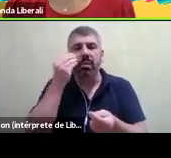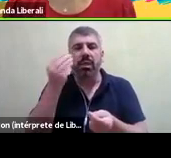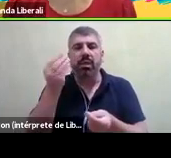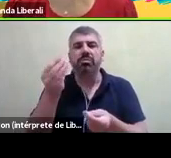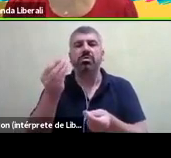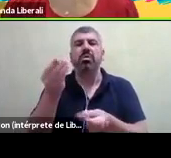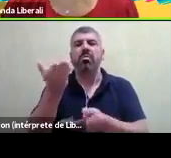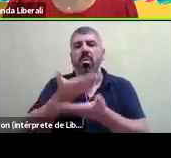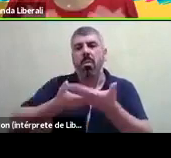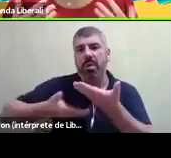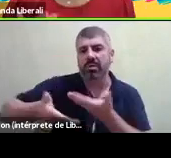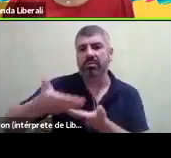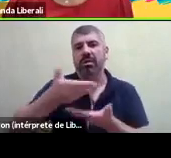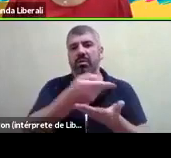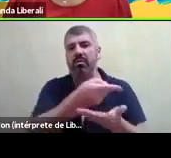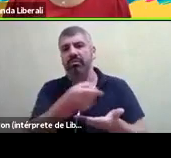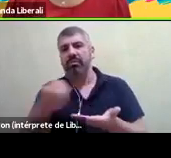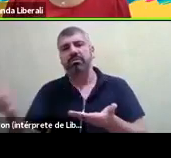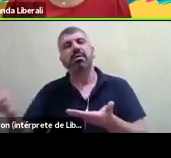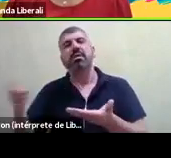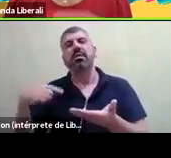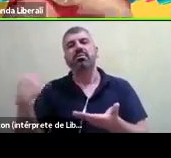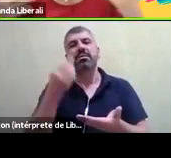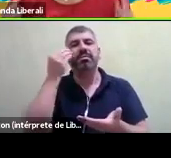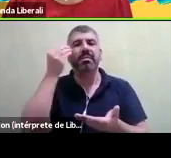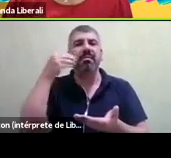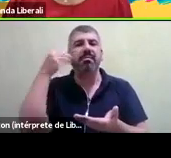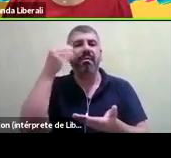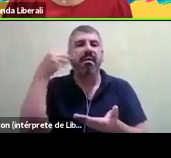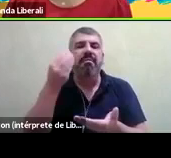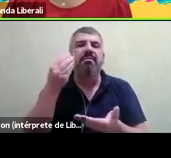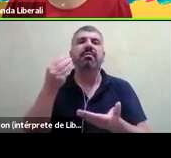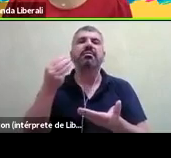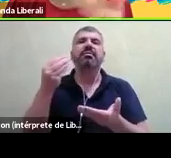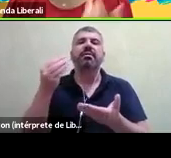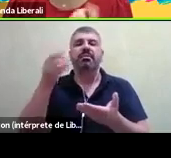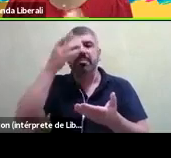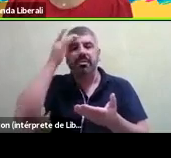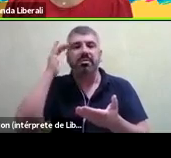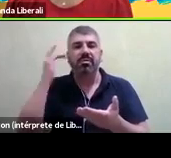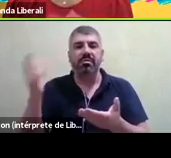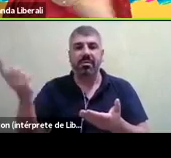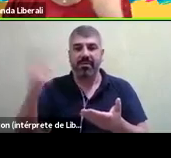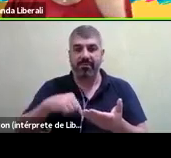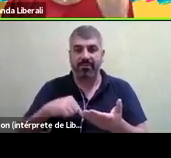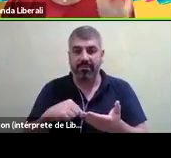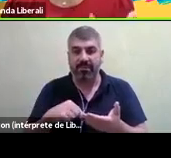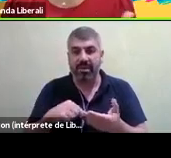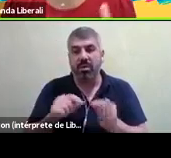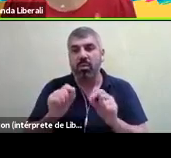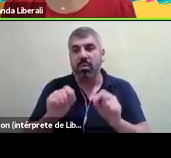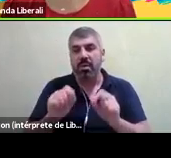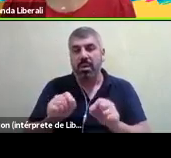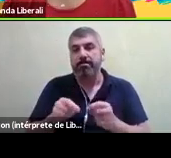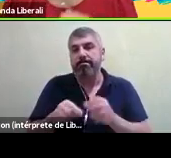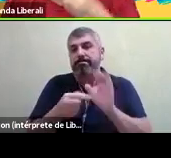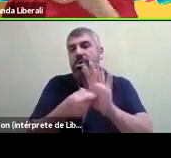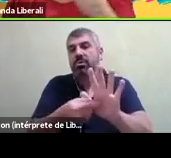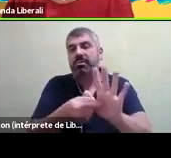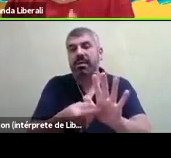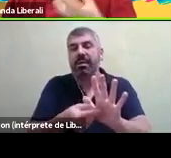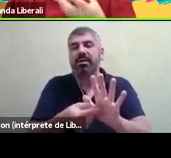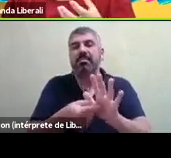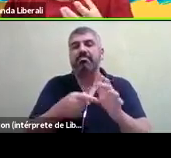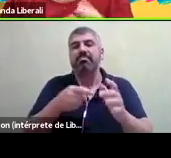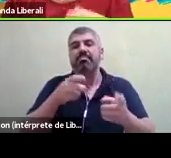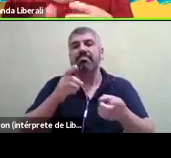compartilhar com vocês aí as nossas experiências, as experiências de pessoas que vêm trazer dinâmicas muito interessantes